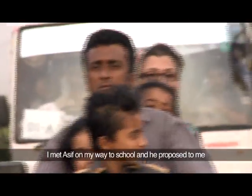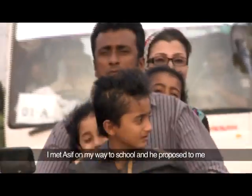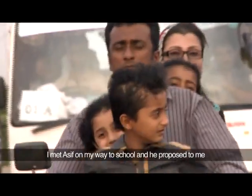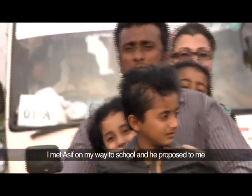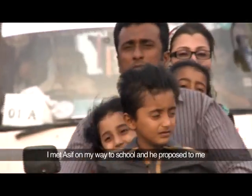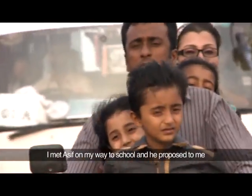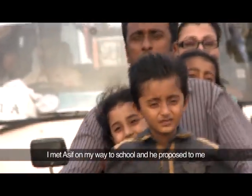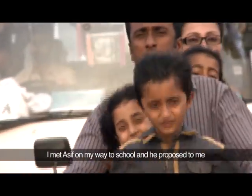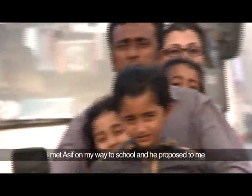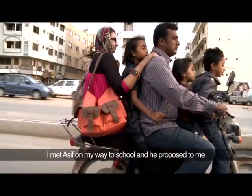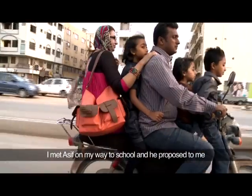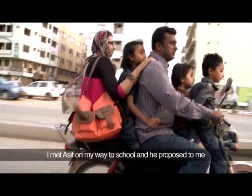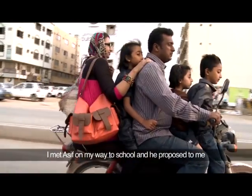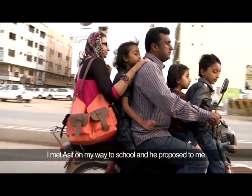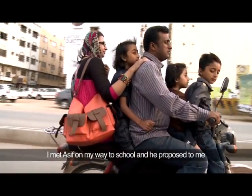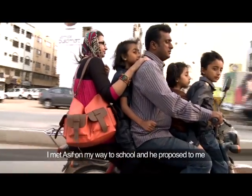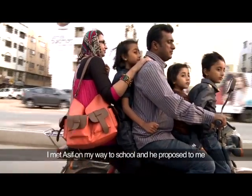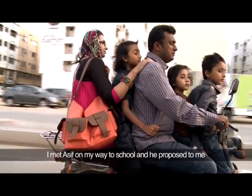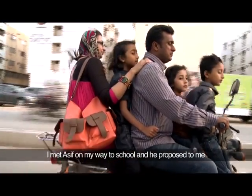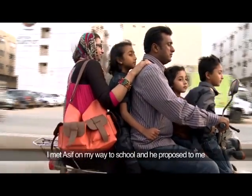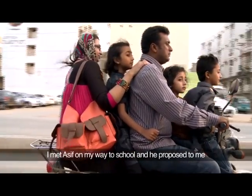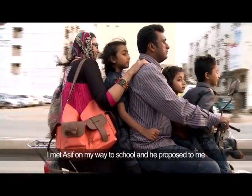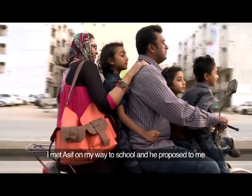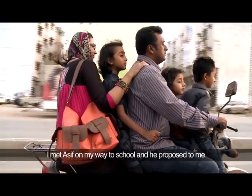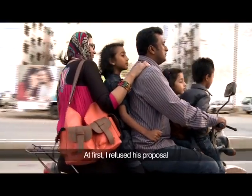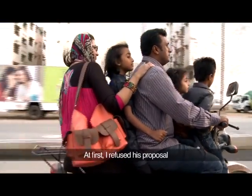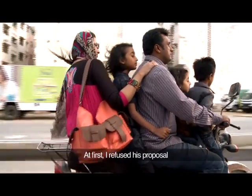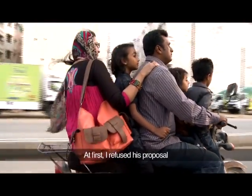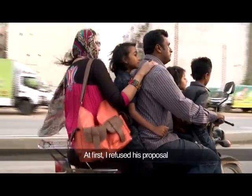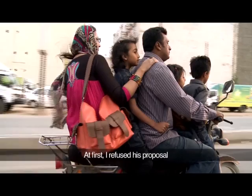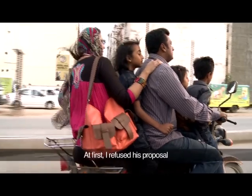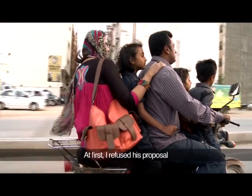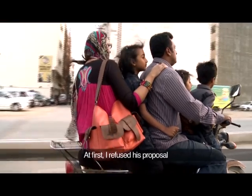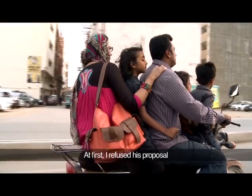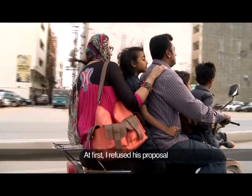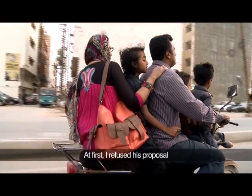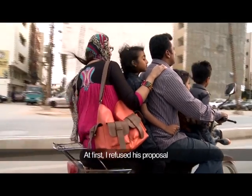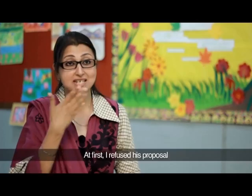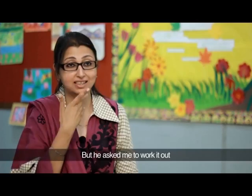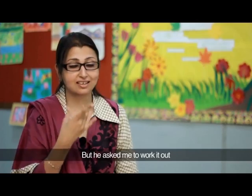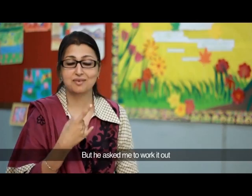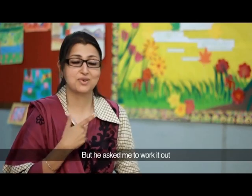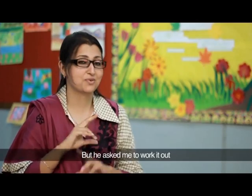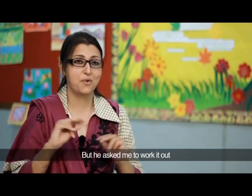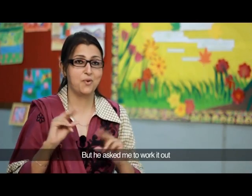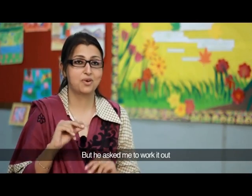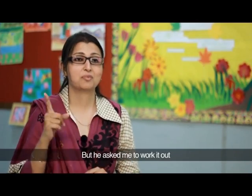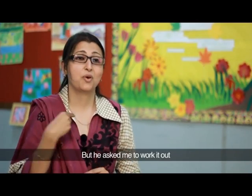में हुई। जब उन्होंने मुझसे अपनी पसंद का इजहार किया तो मैंने मना किया, बिल्कुल भी नहीं। और इन्होंने मुझसे कोशिश करने को